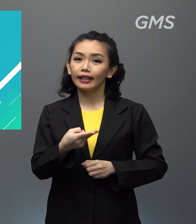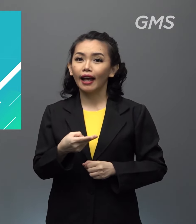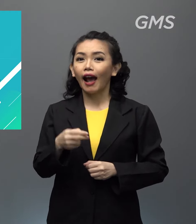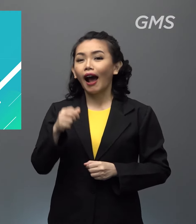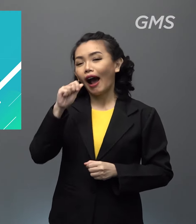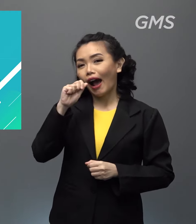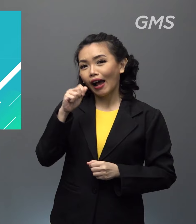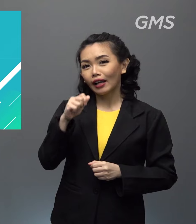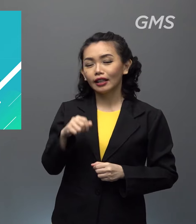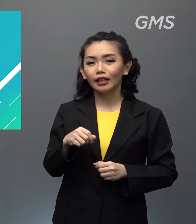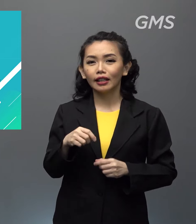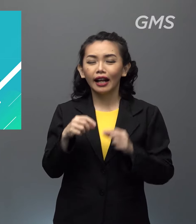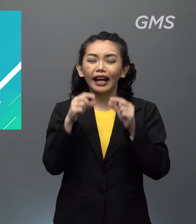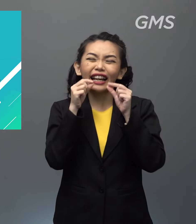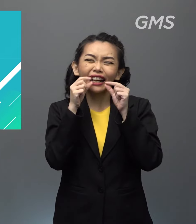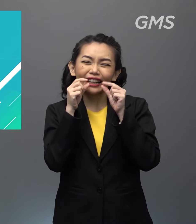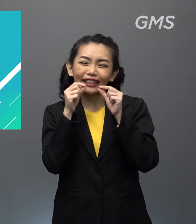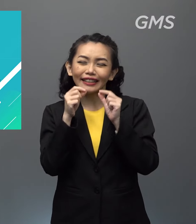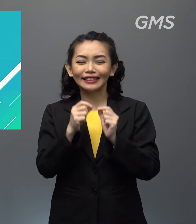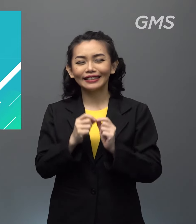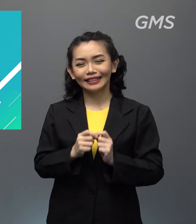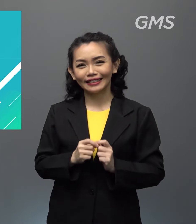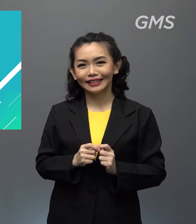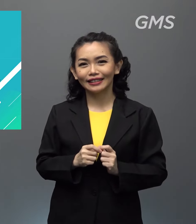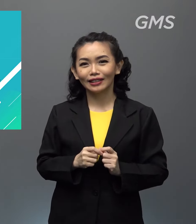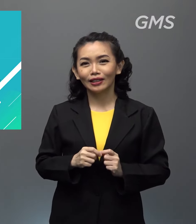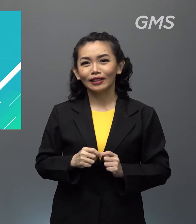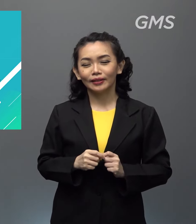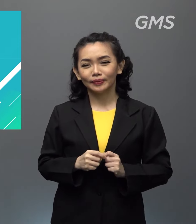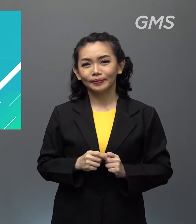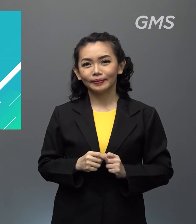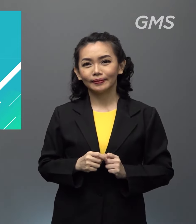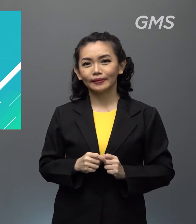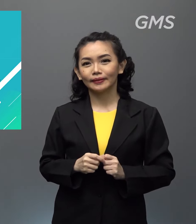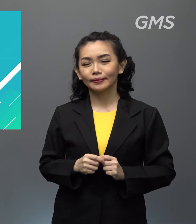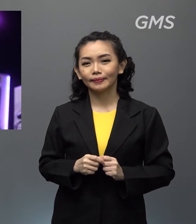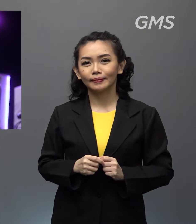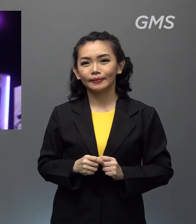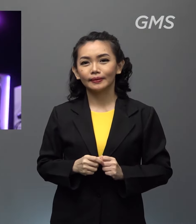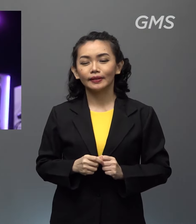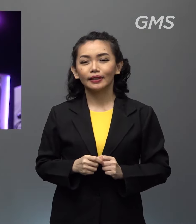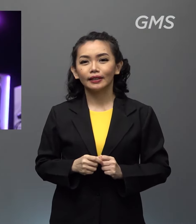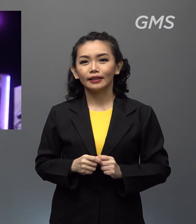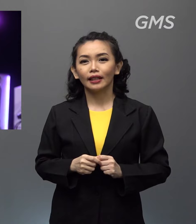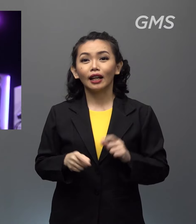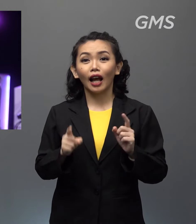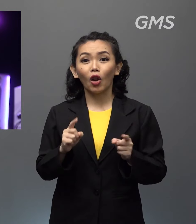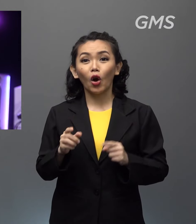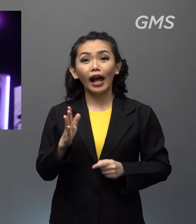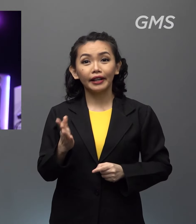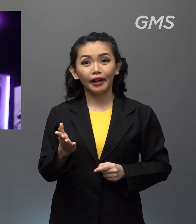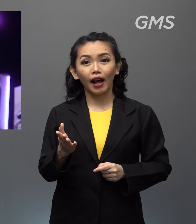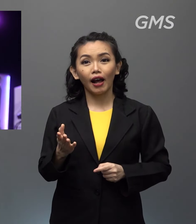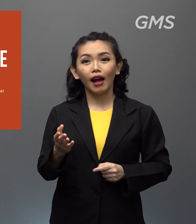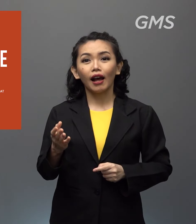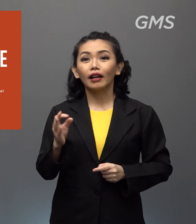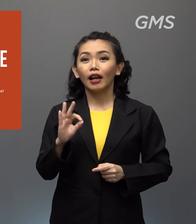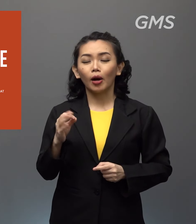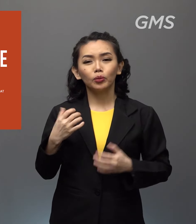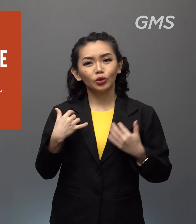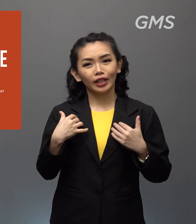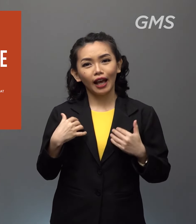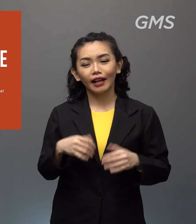atau crackers untuk menggantikan unsur roti dan anggur apabila Anda tidak mempunyainya di rumah. Dan jangan lupa juga untuk